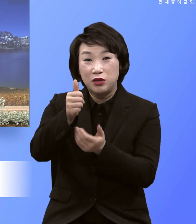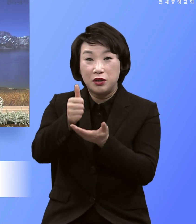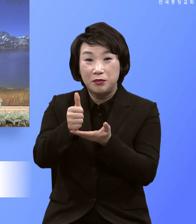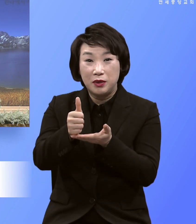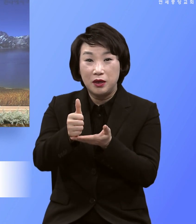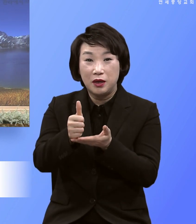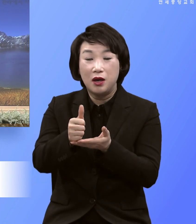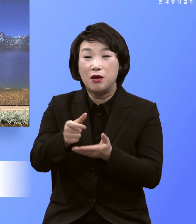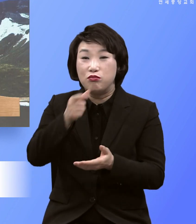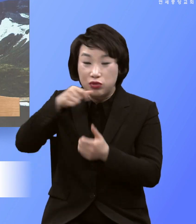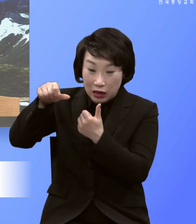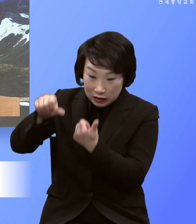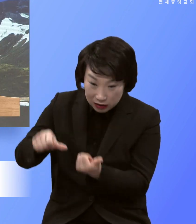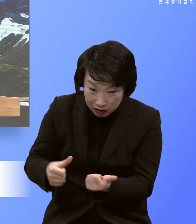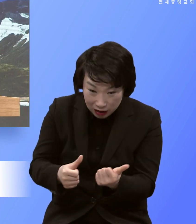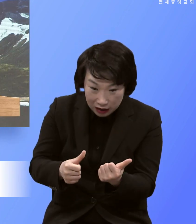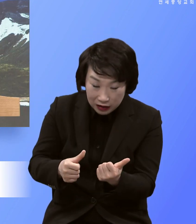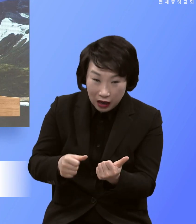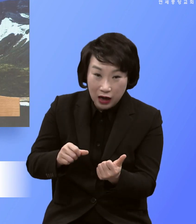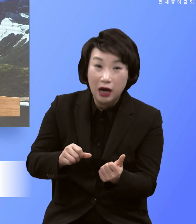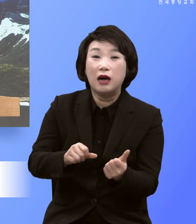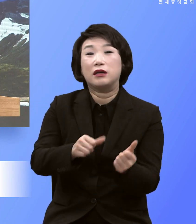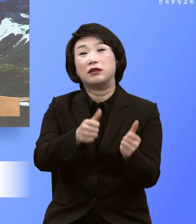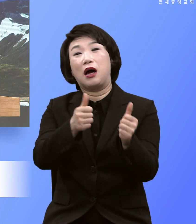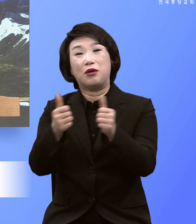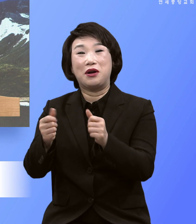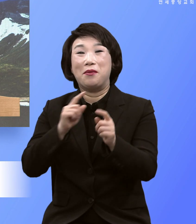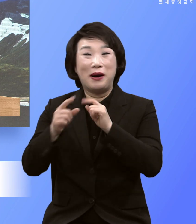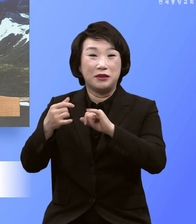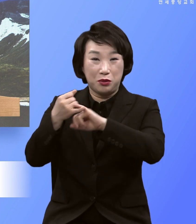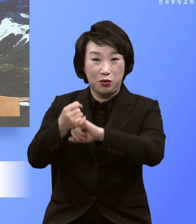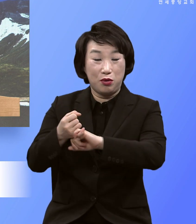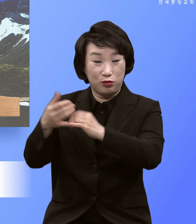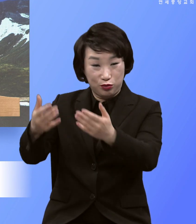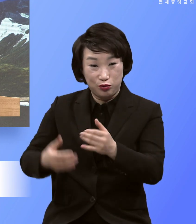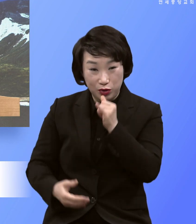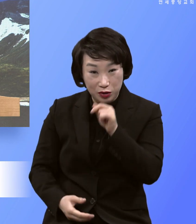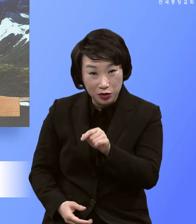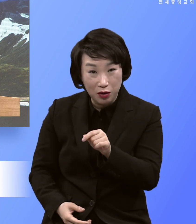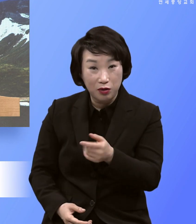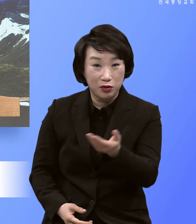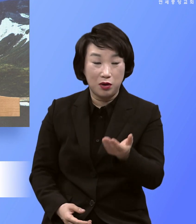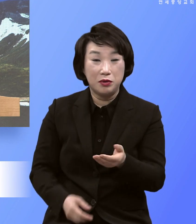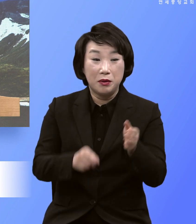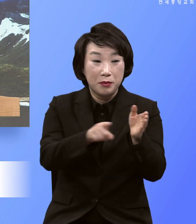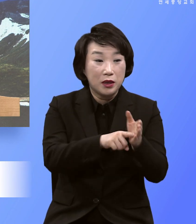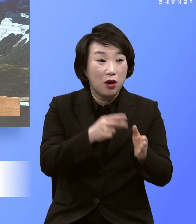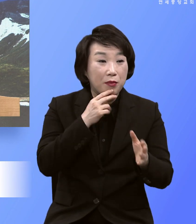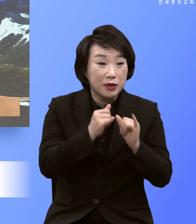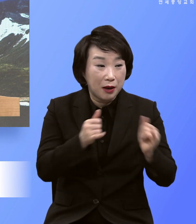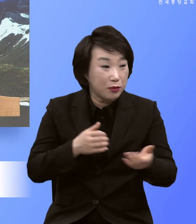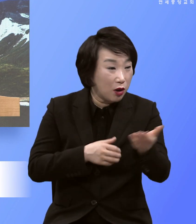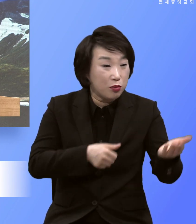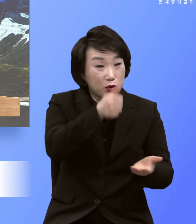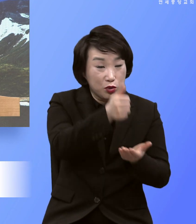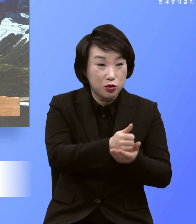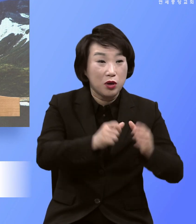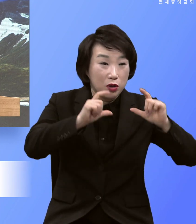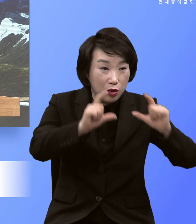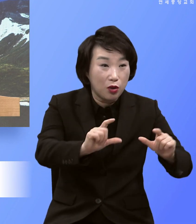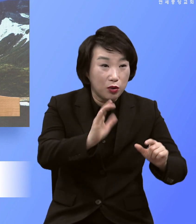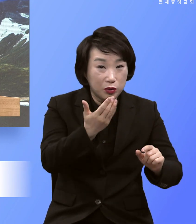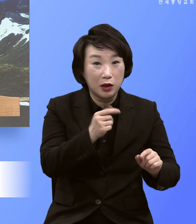예수님께서 물에 들어갔다 나오라고 반드시 말씀하셨어요. 믿지 않는 사람은